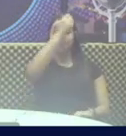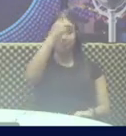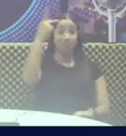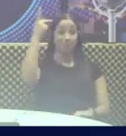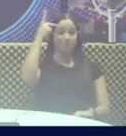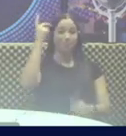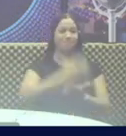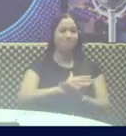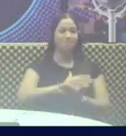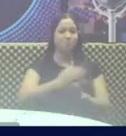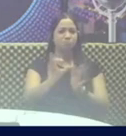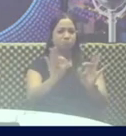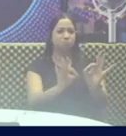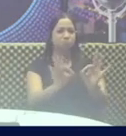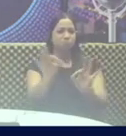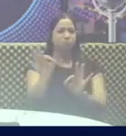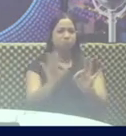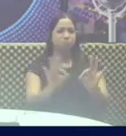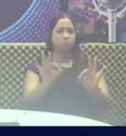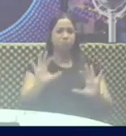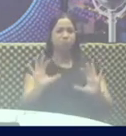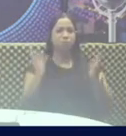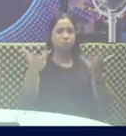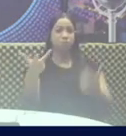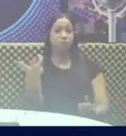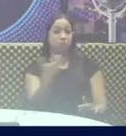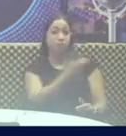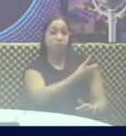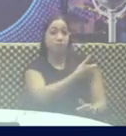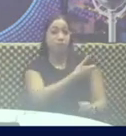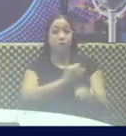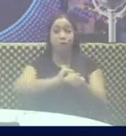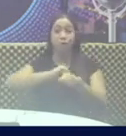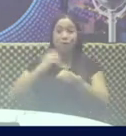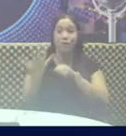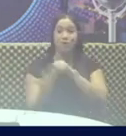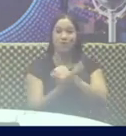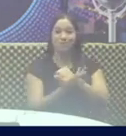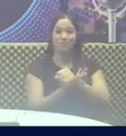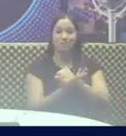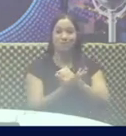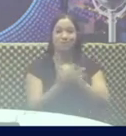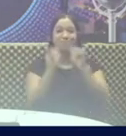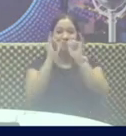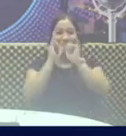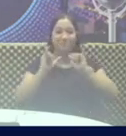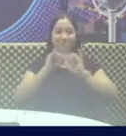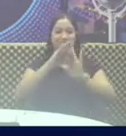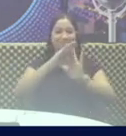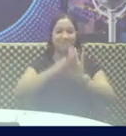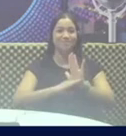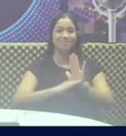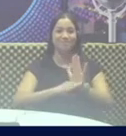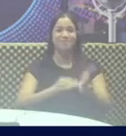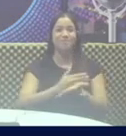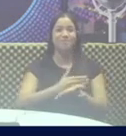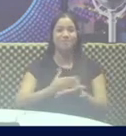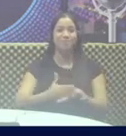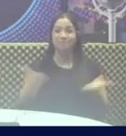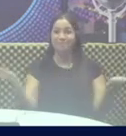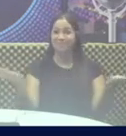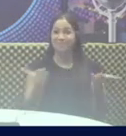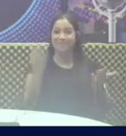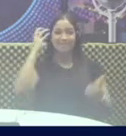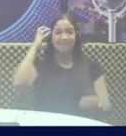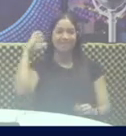Prefeitura inicia preparativos para a campanha de vacinação contra a Covid-19. Essas e outras notícias a